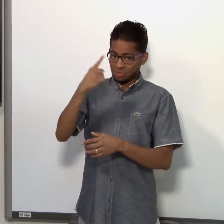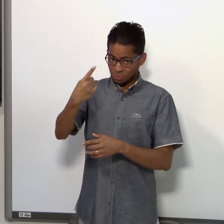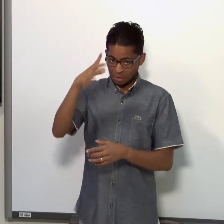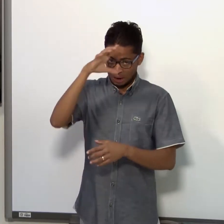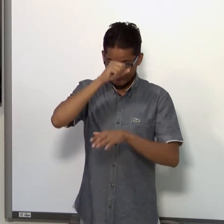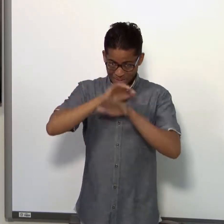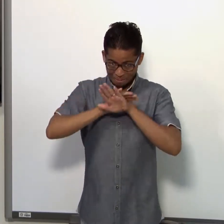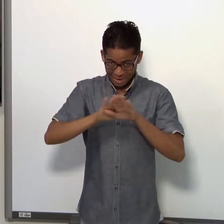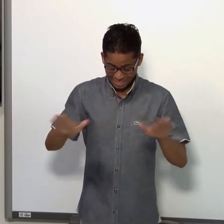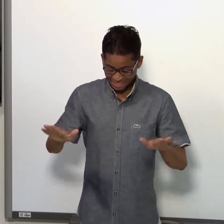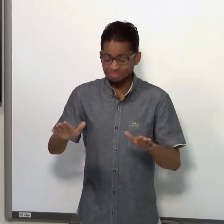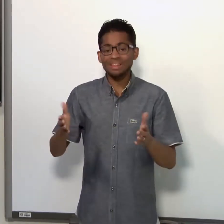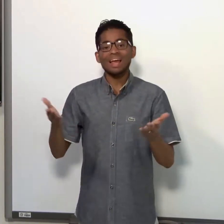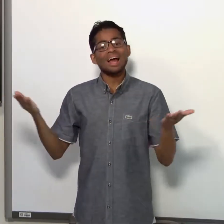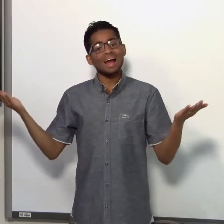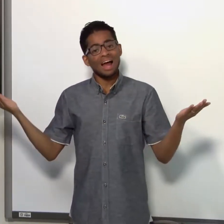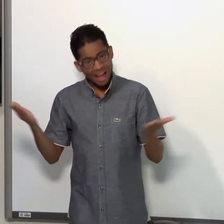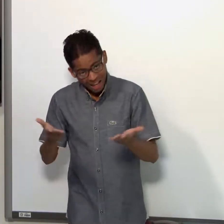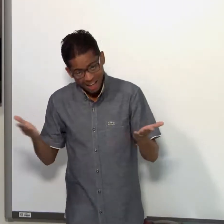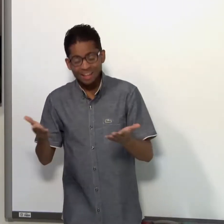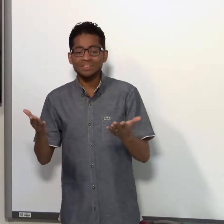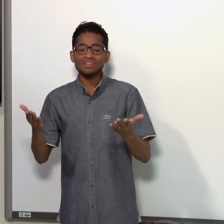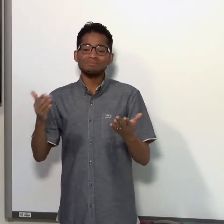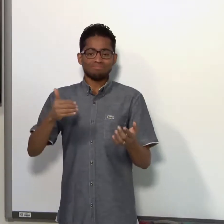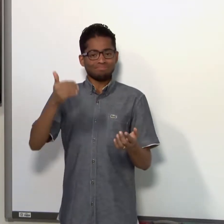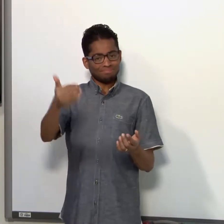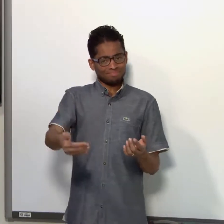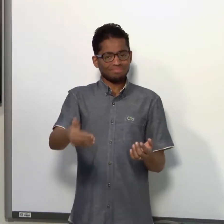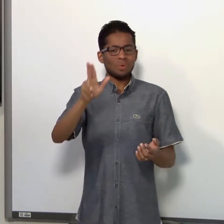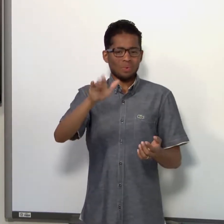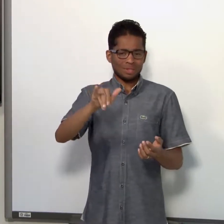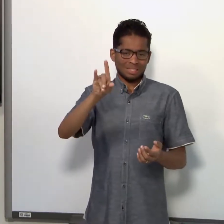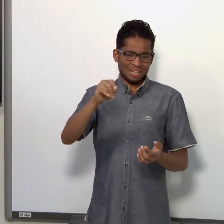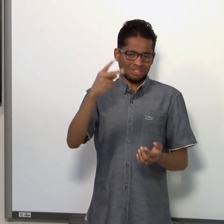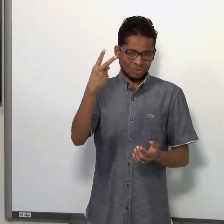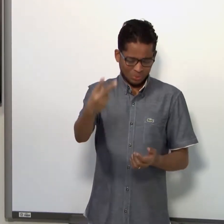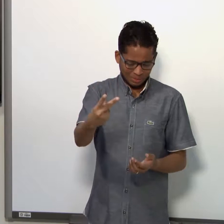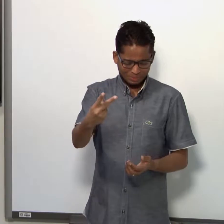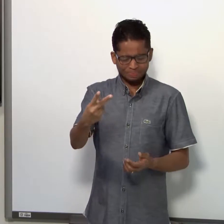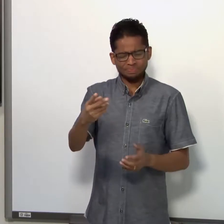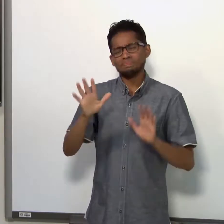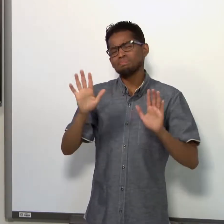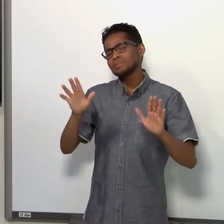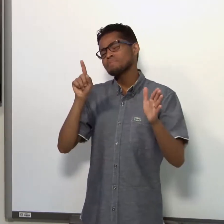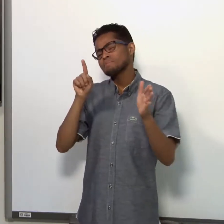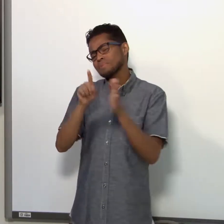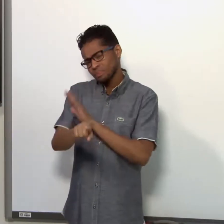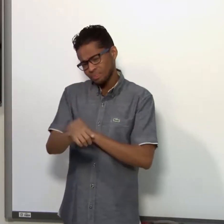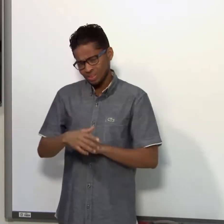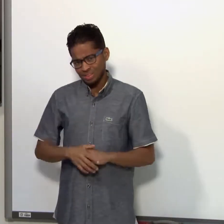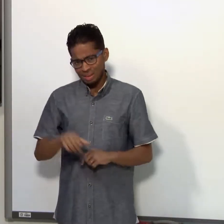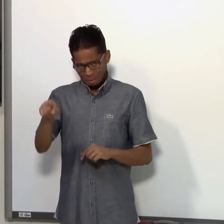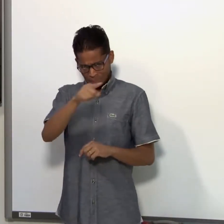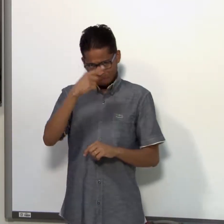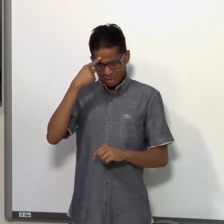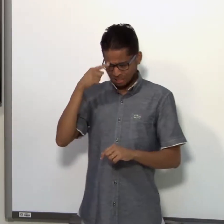Então, estudamos na unidade 1 sobre isso e agora finalizamos. Agora daremos início a unidade 2.